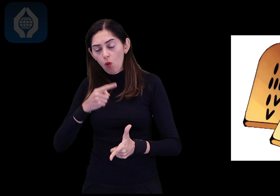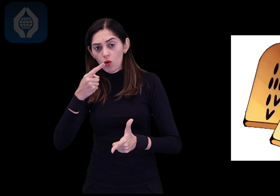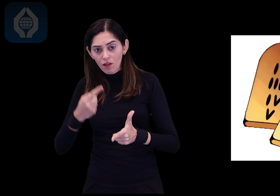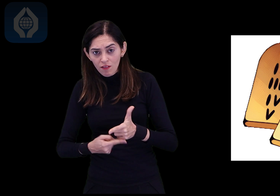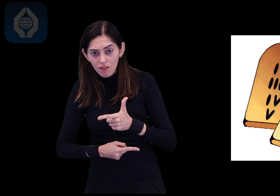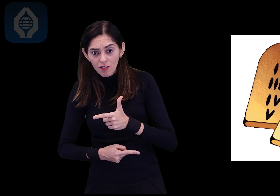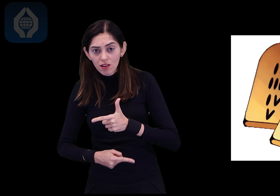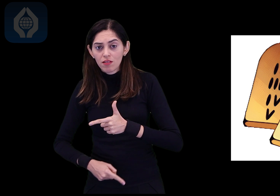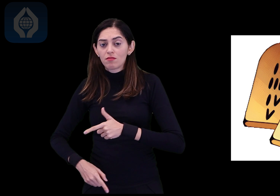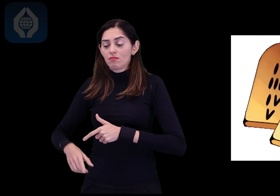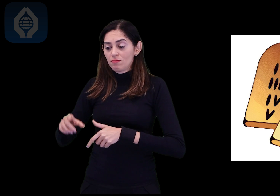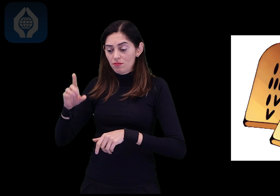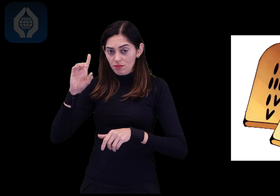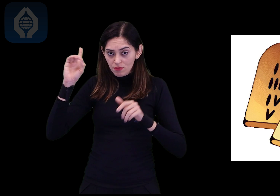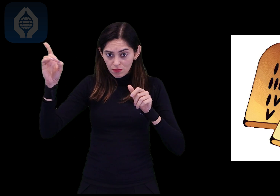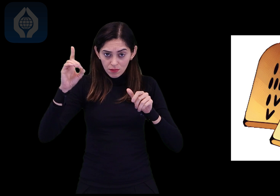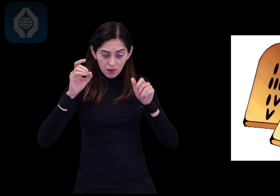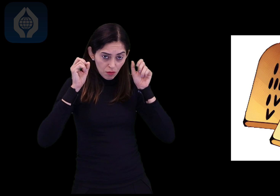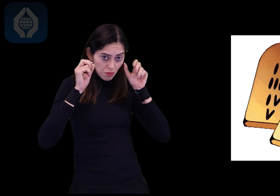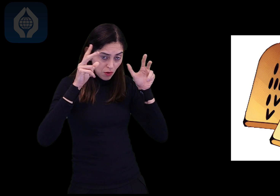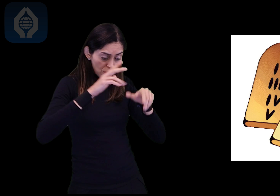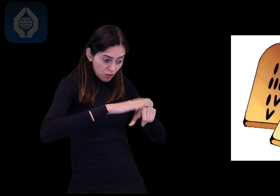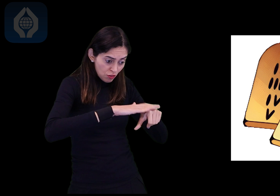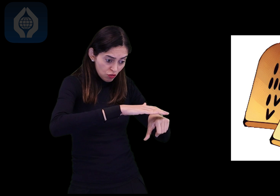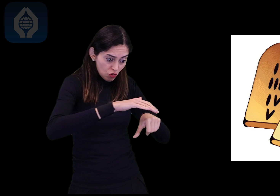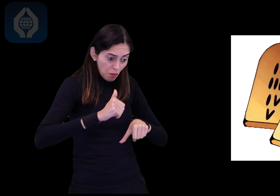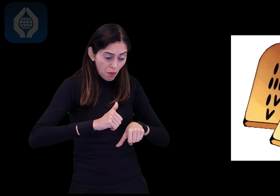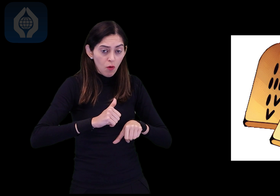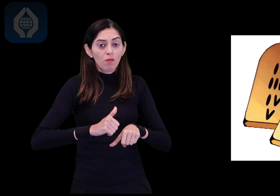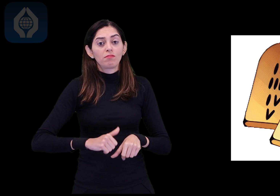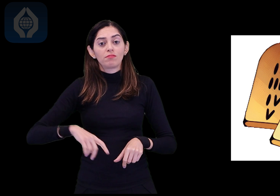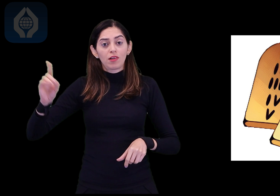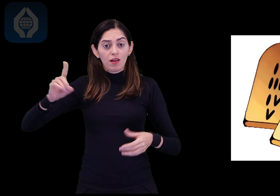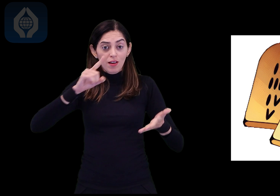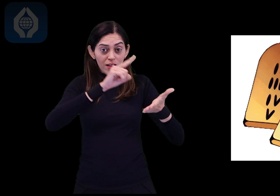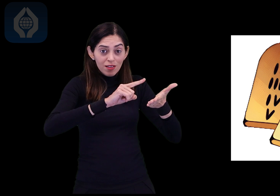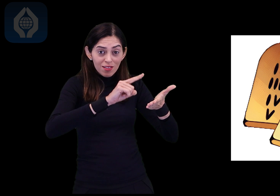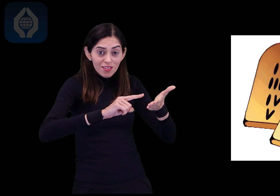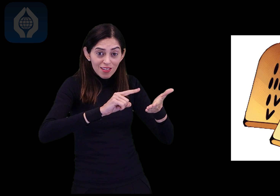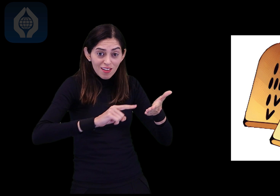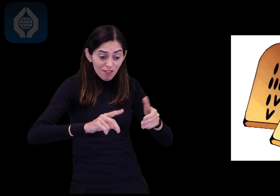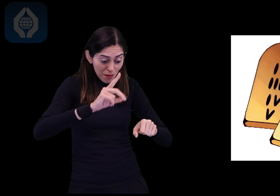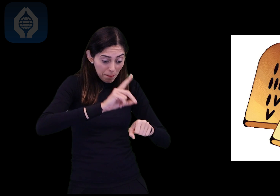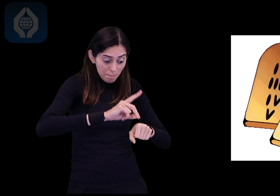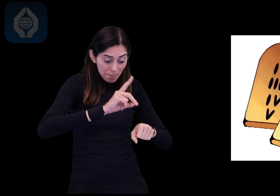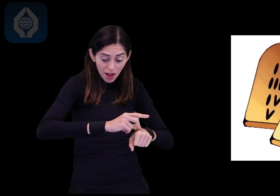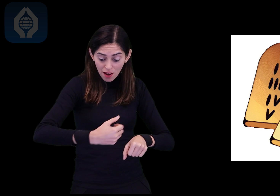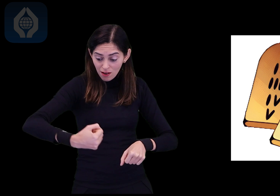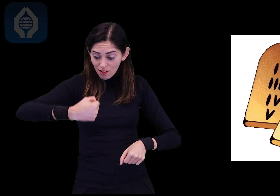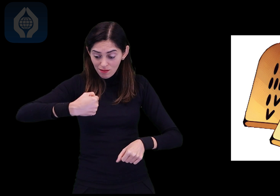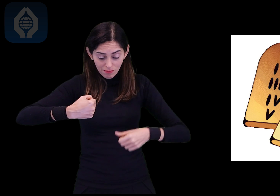seus mandamentos em 2 tábuas de pedra para que Moisés pudesse ensiná-las aos israelitas.